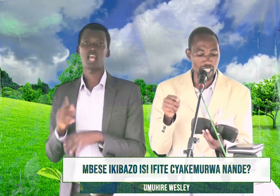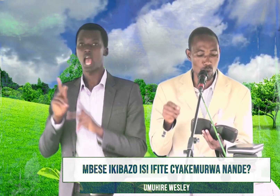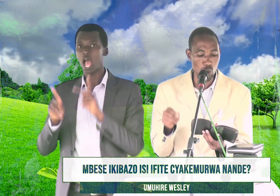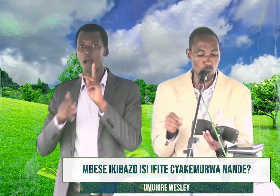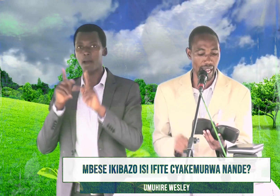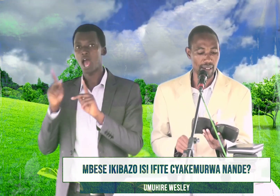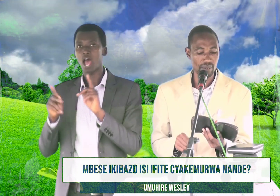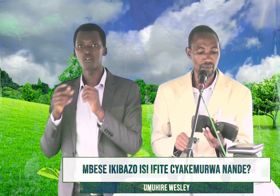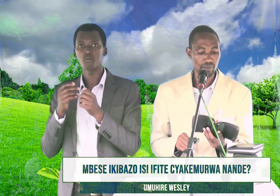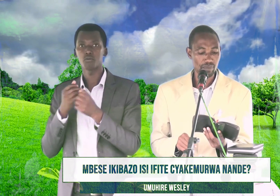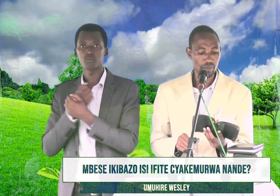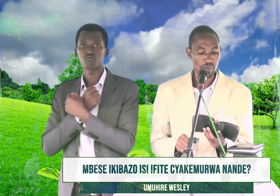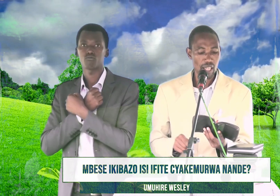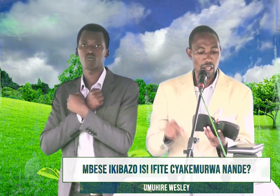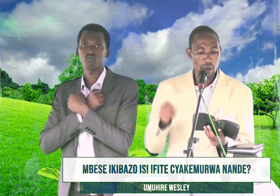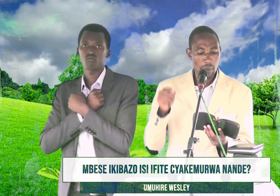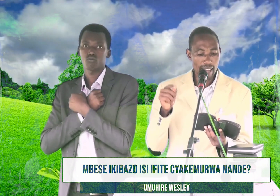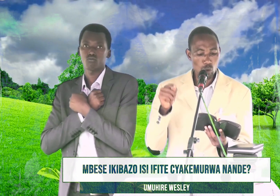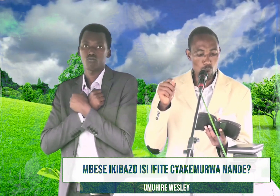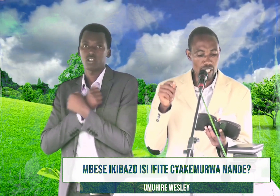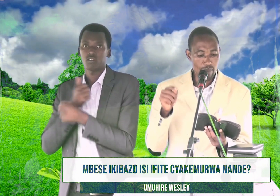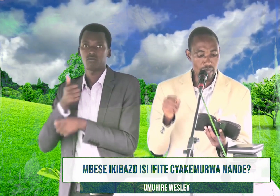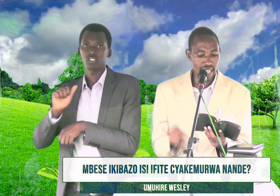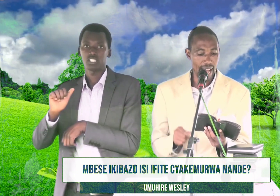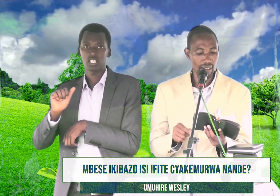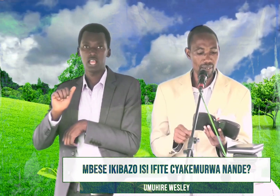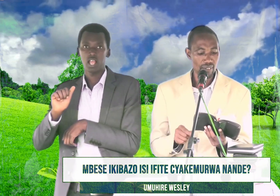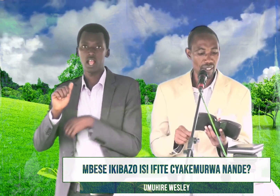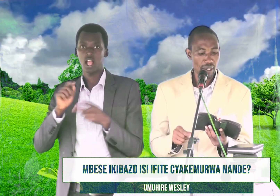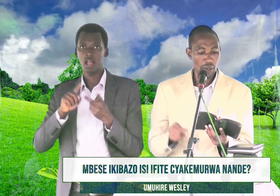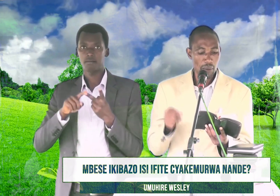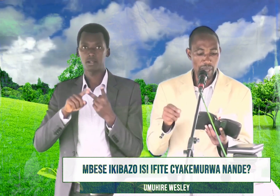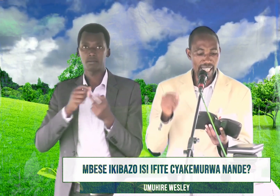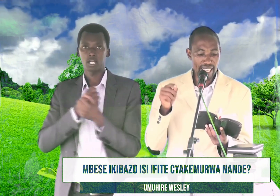bazaba bikunda, bakunda impiya,